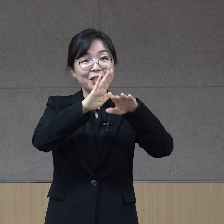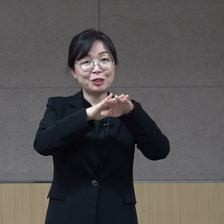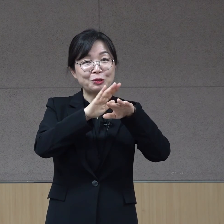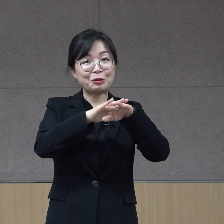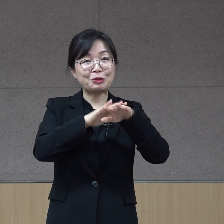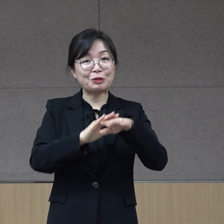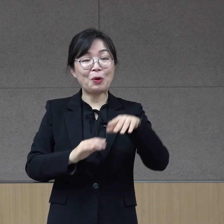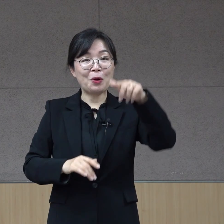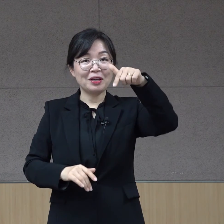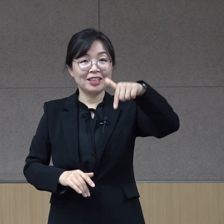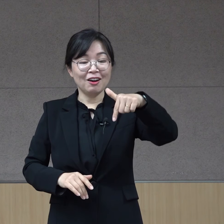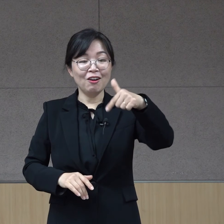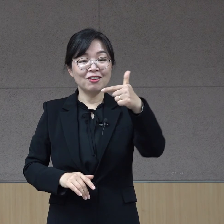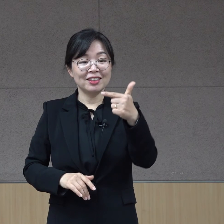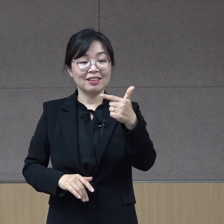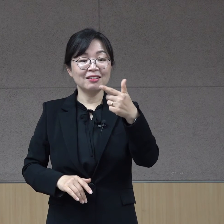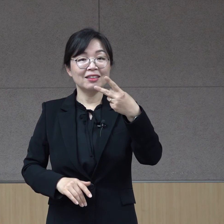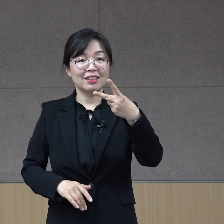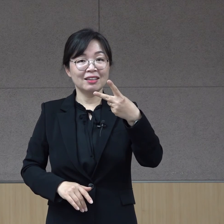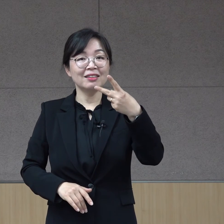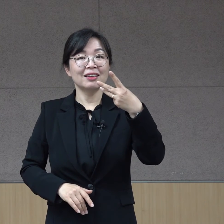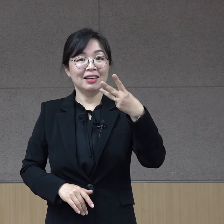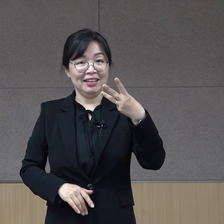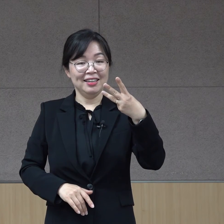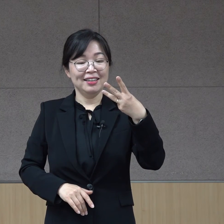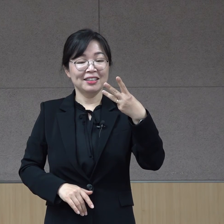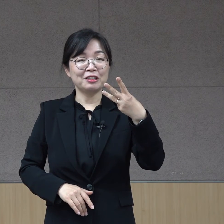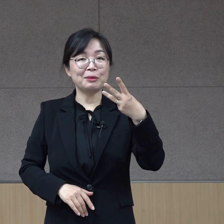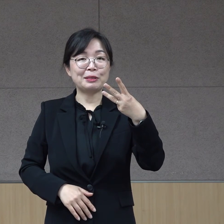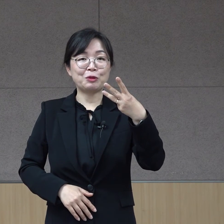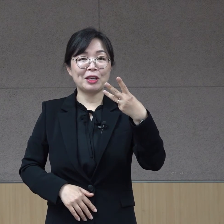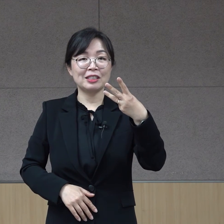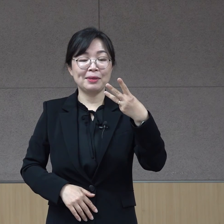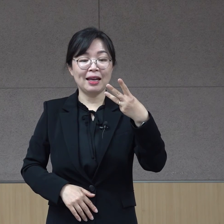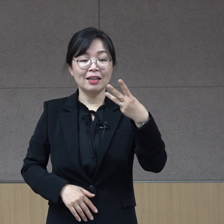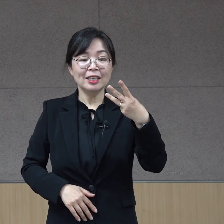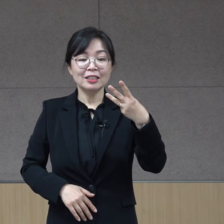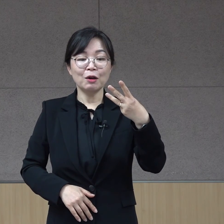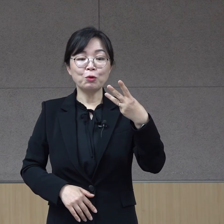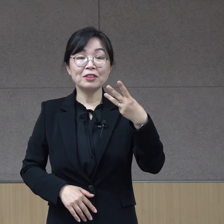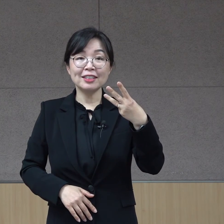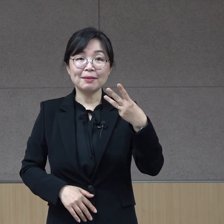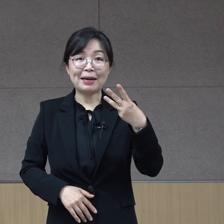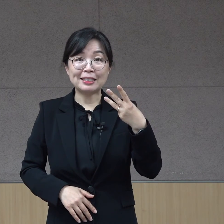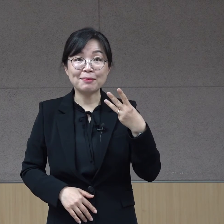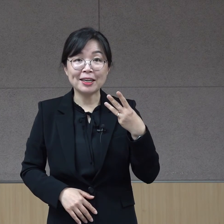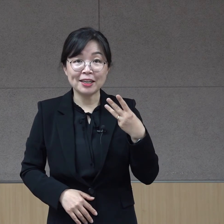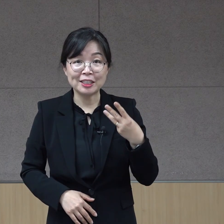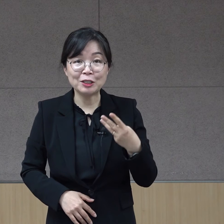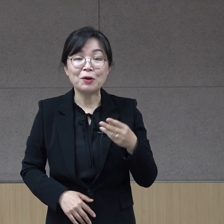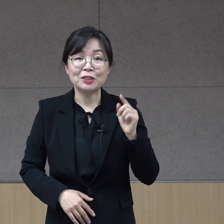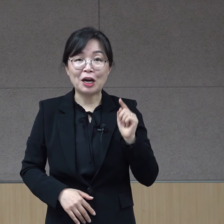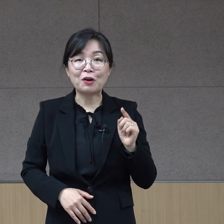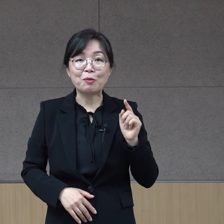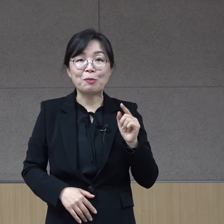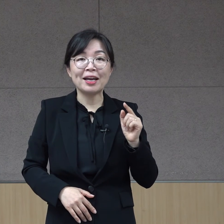이쪽 손으로도 기역, 니은, 디귿, 리을 연습했으면 좋겠습니다. 자, 오늘 마지막이라겠죠? 자음과 모음을